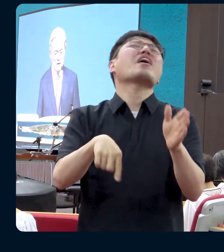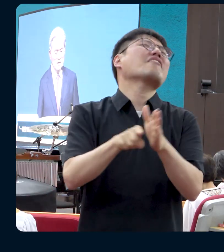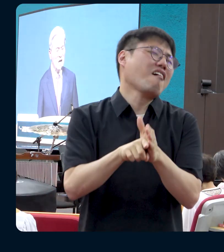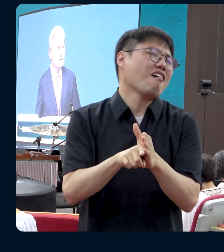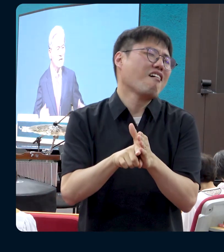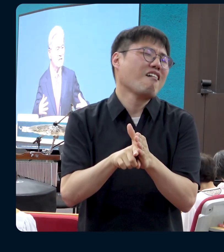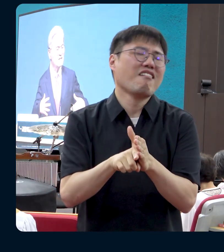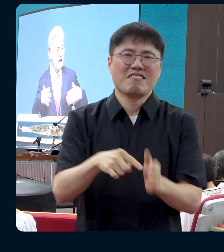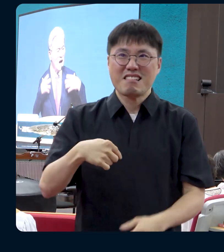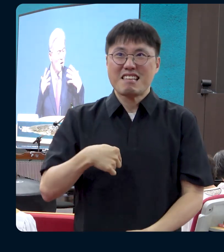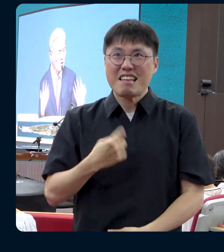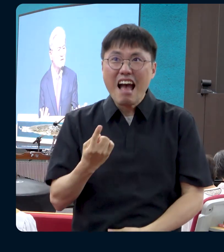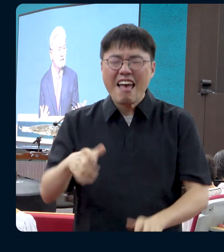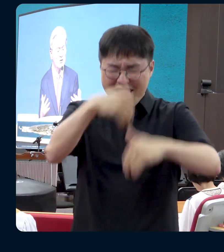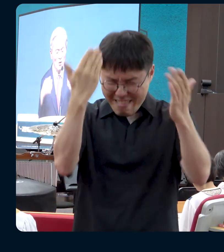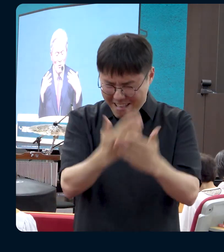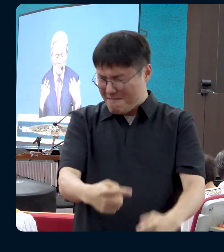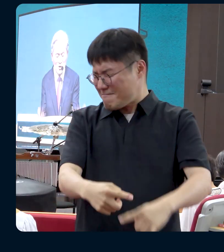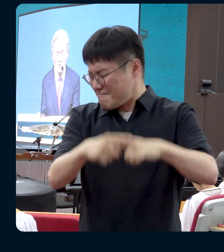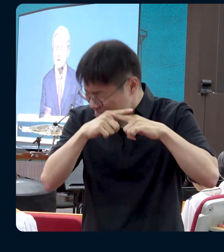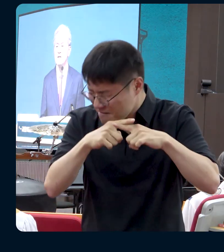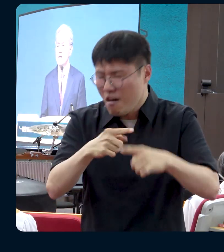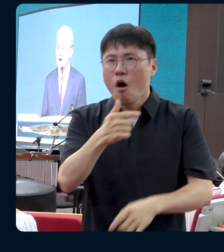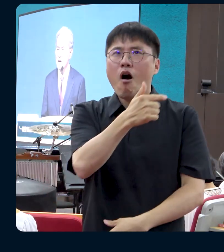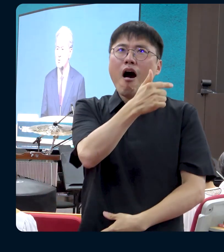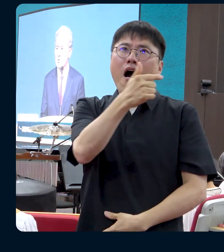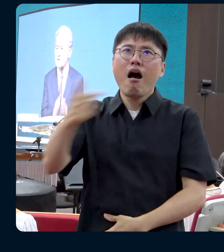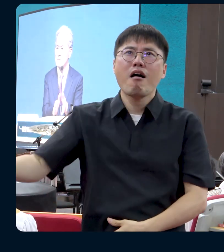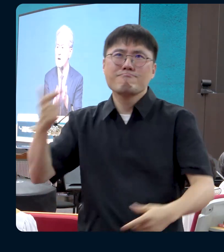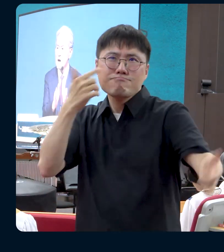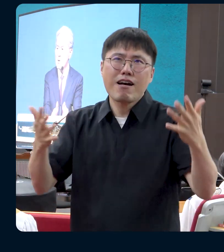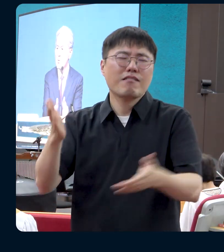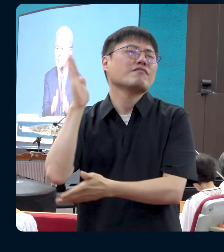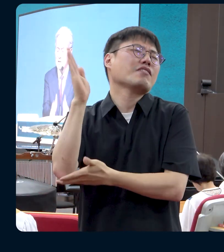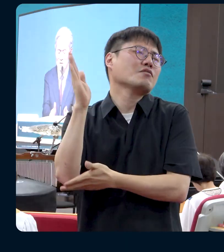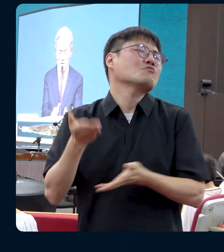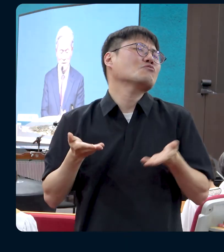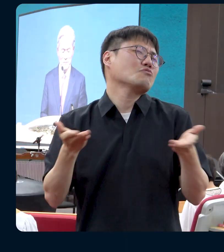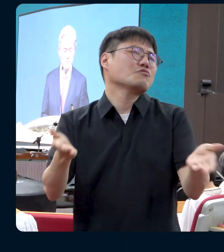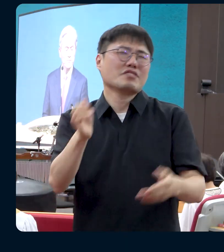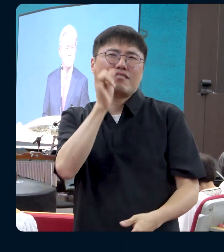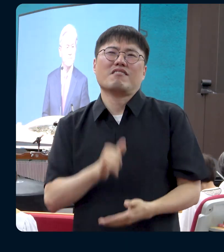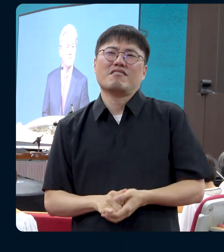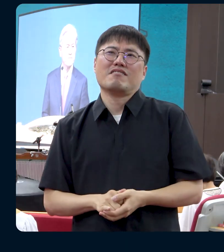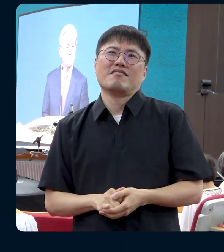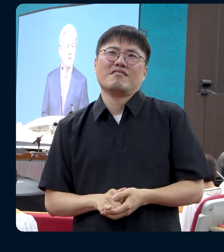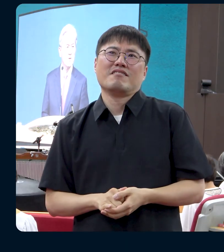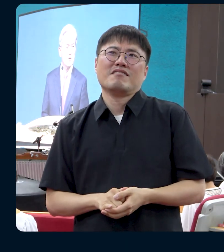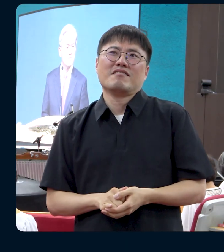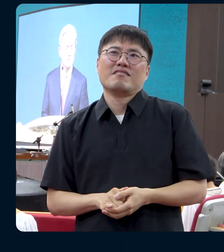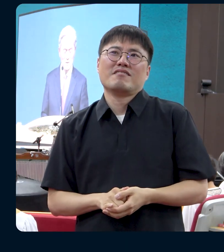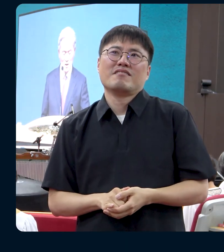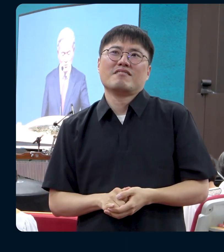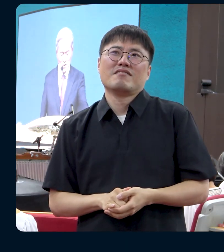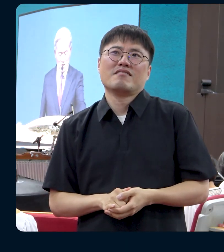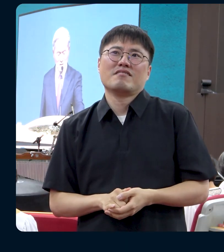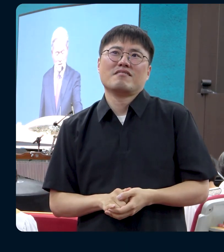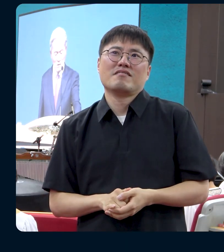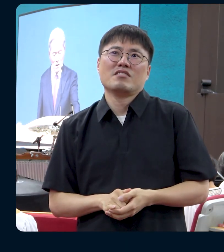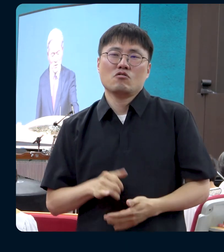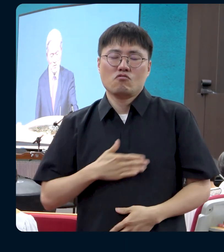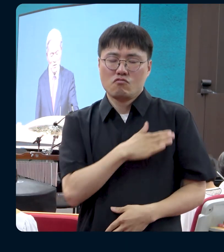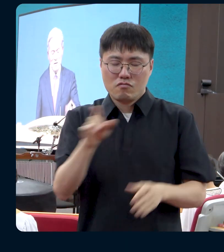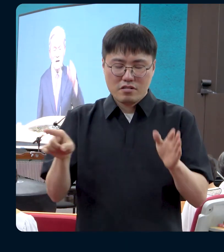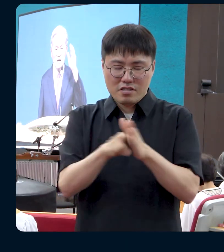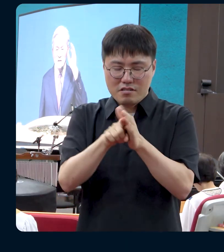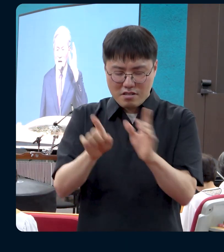그래서 자기 자신을 다 거는 이런 엄청난 강조를 지금 하고 있는 거예요. 여러분, 우리가